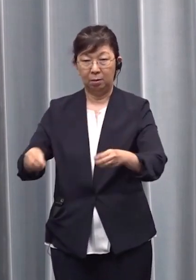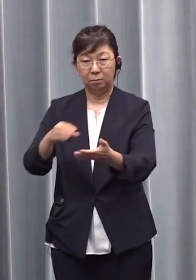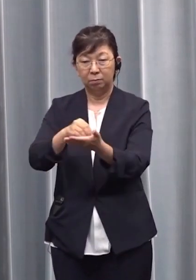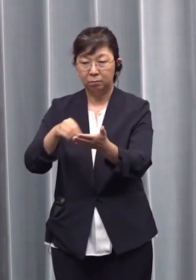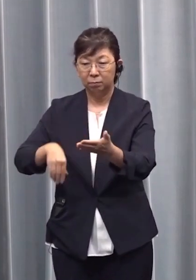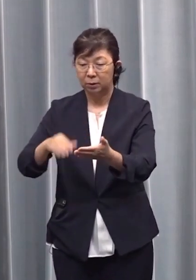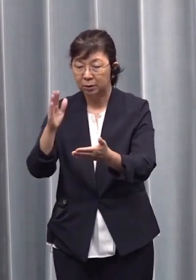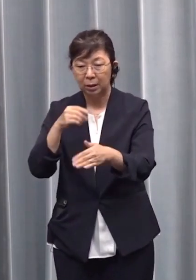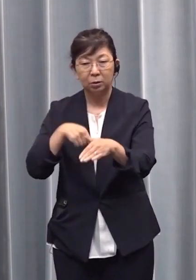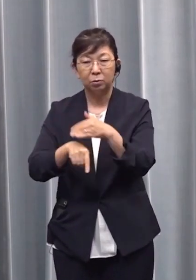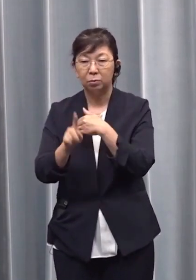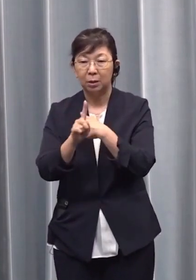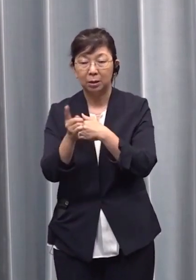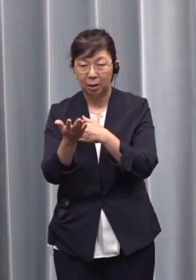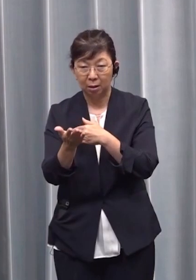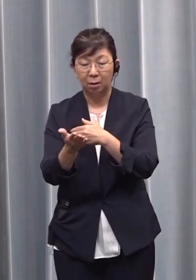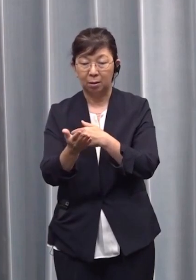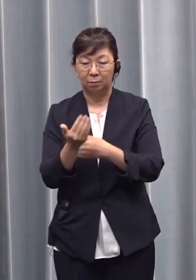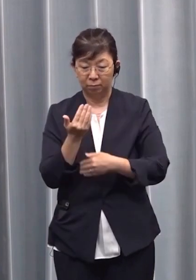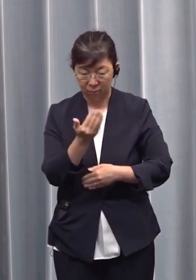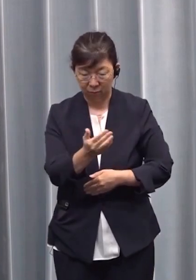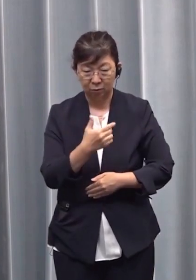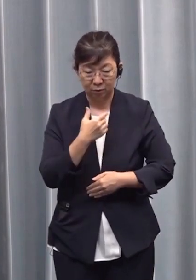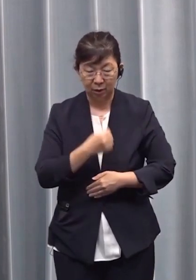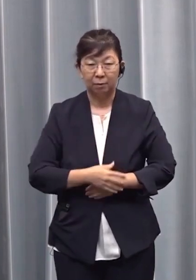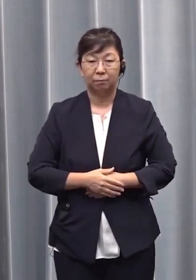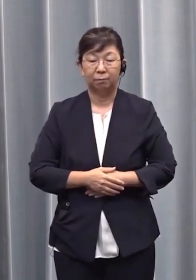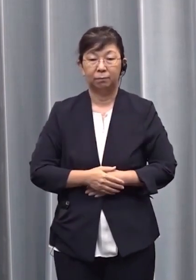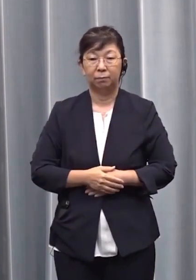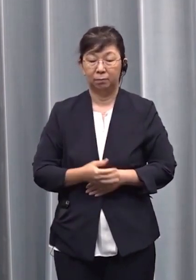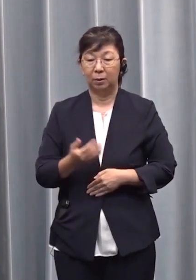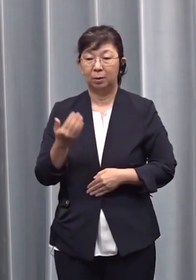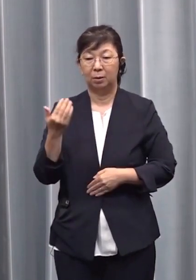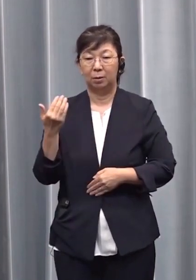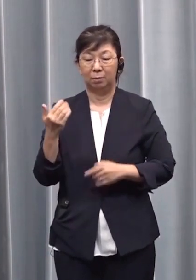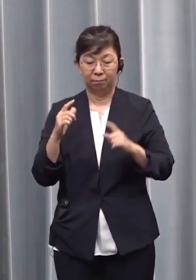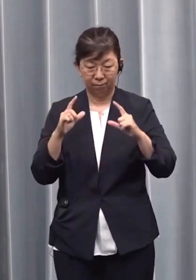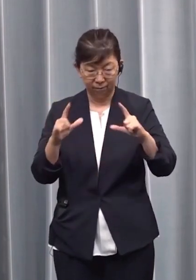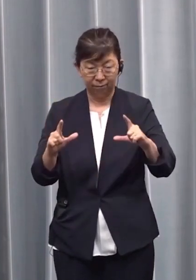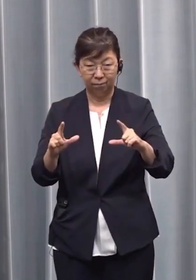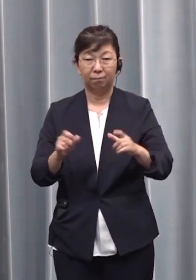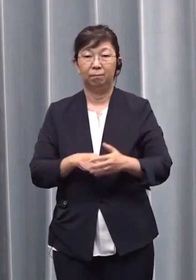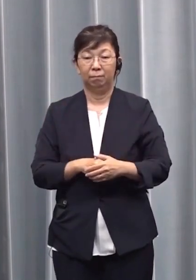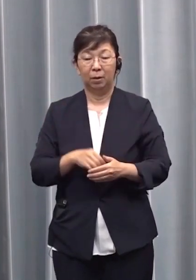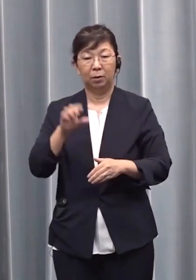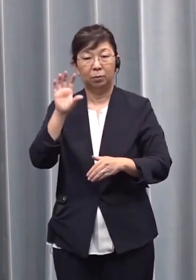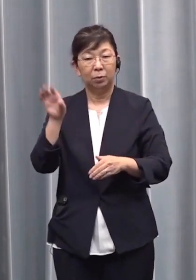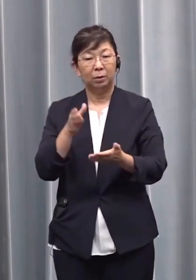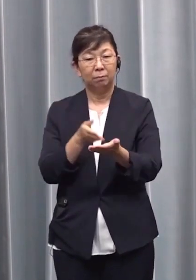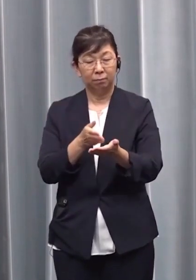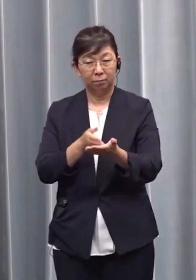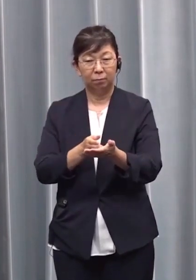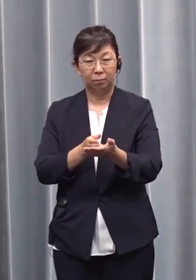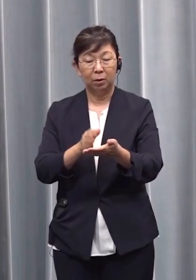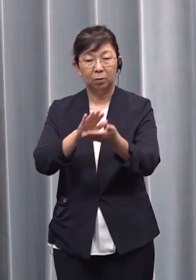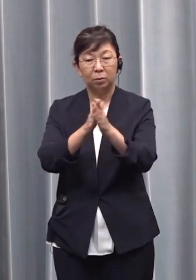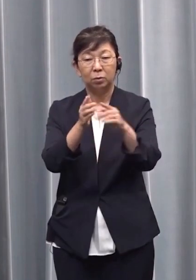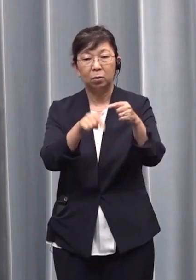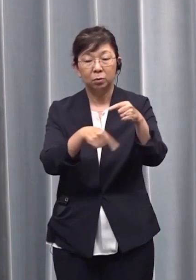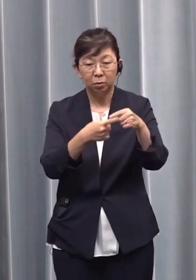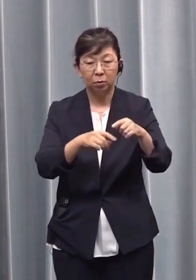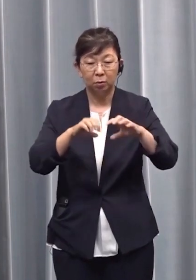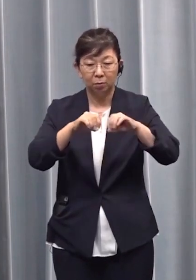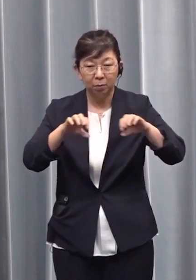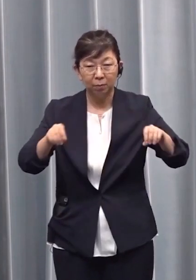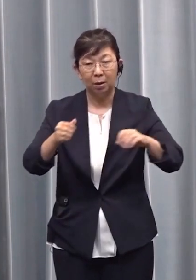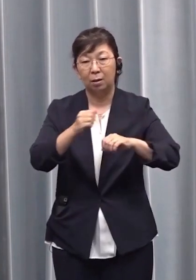か、きちんとお答えいただけるならお答えいただけますか。 先ほど申し上げましたとおり、各省庁の広報啓発活動の